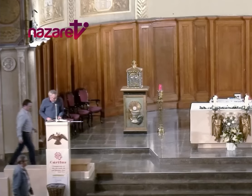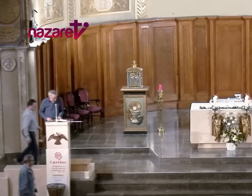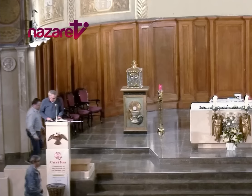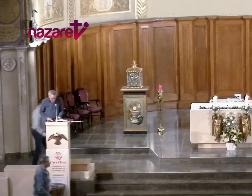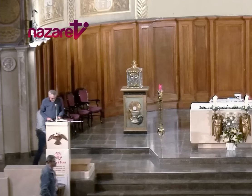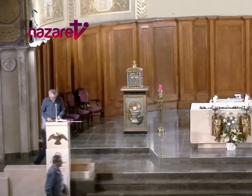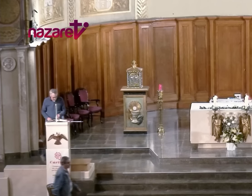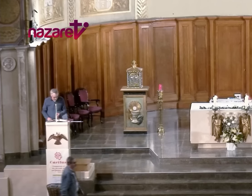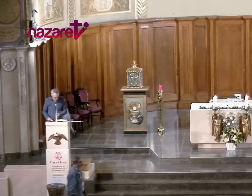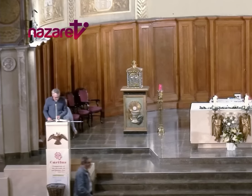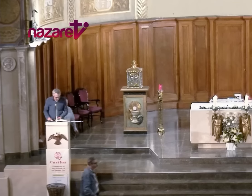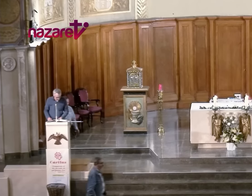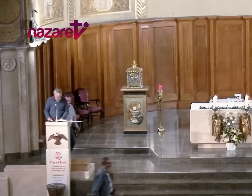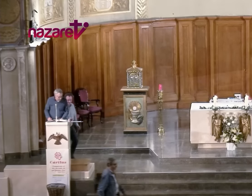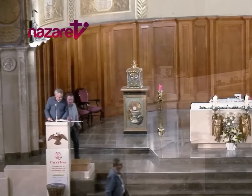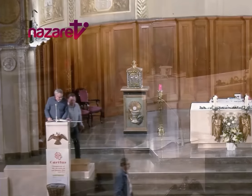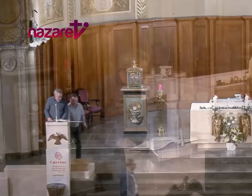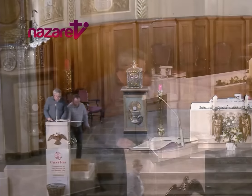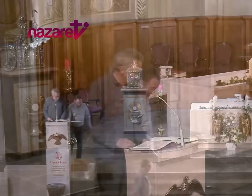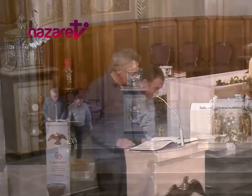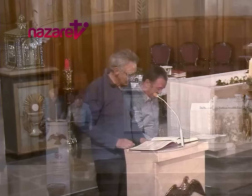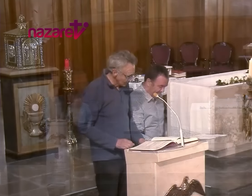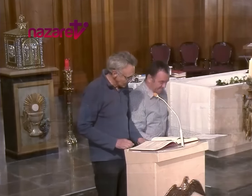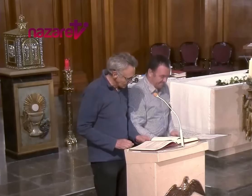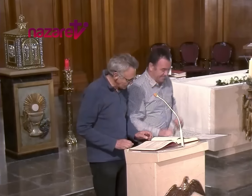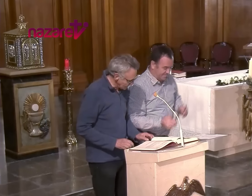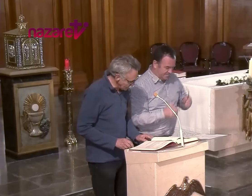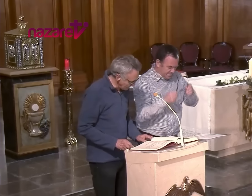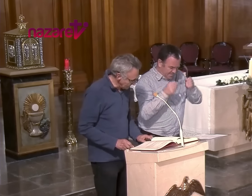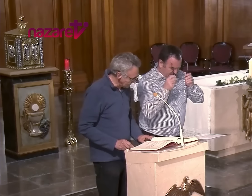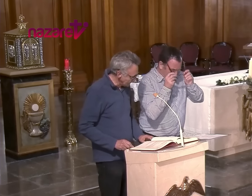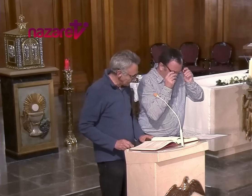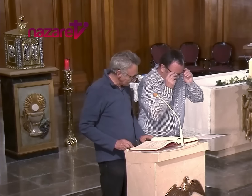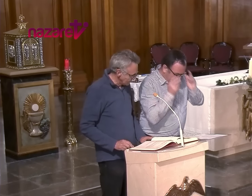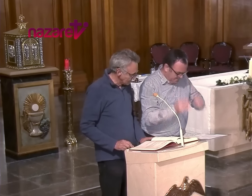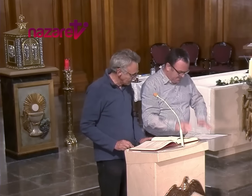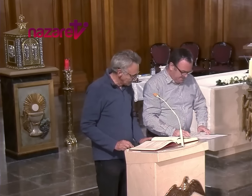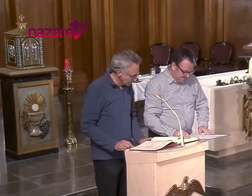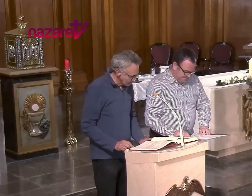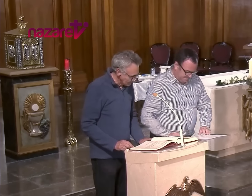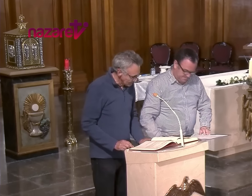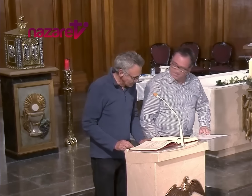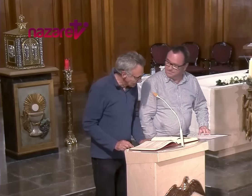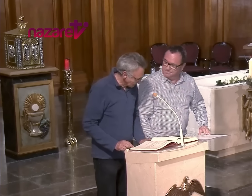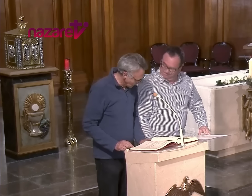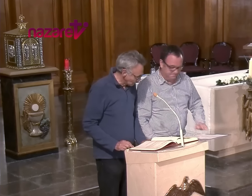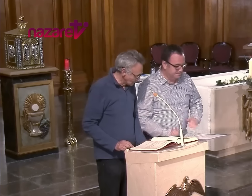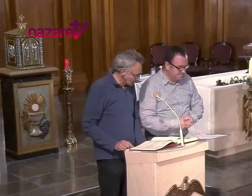Señor.